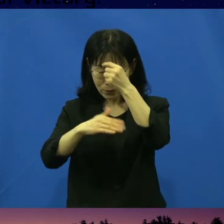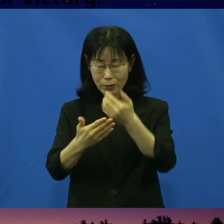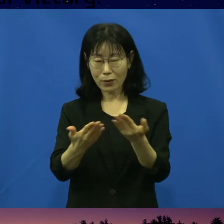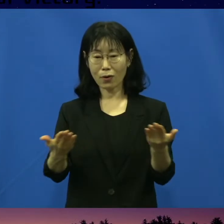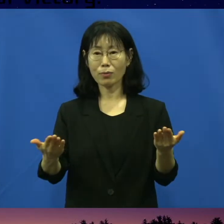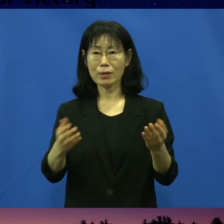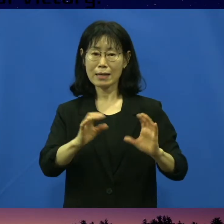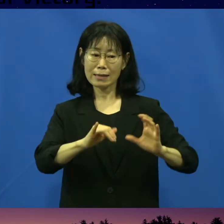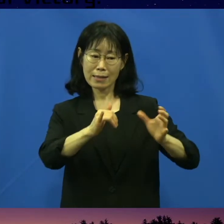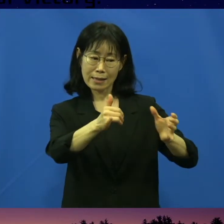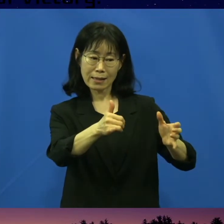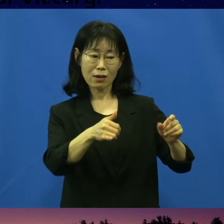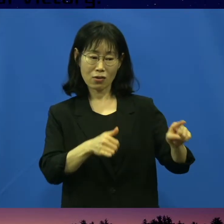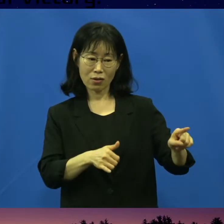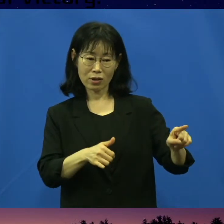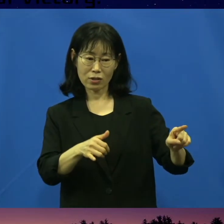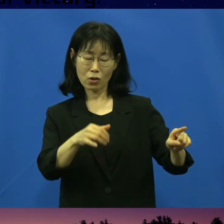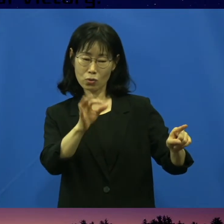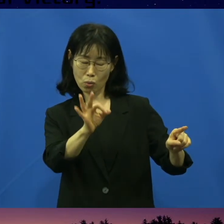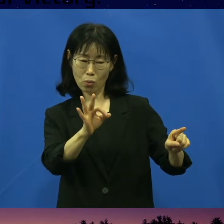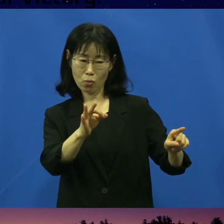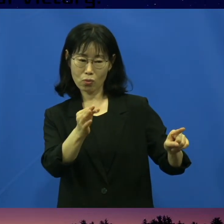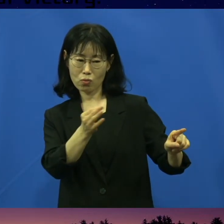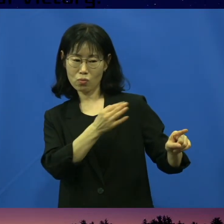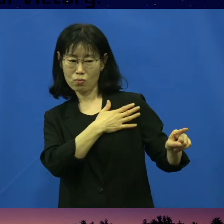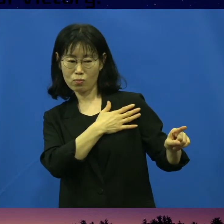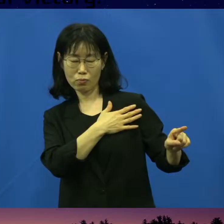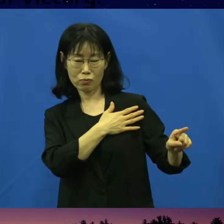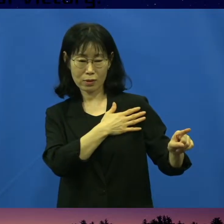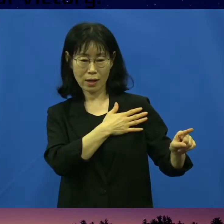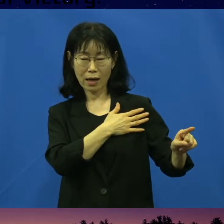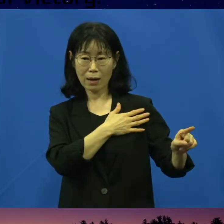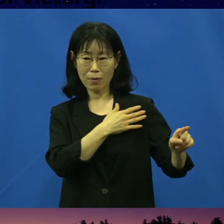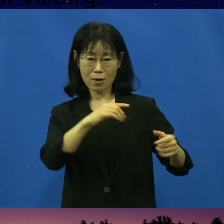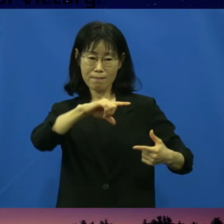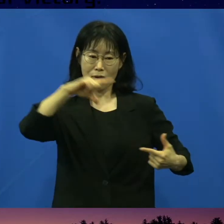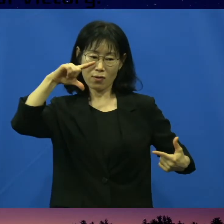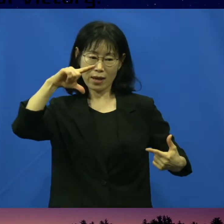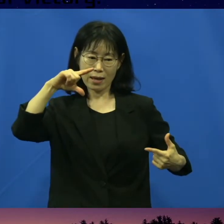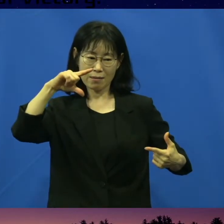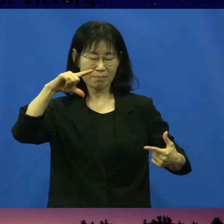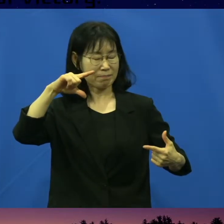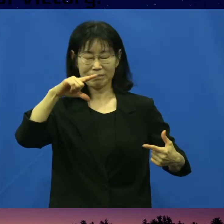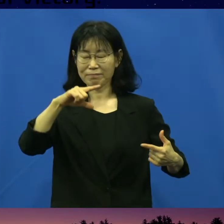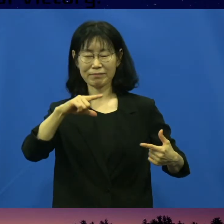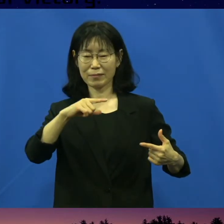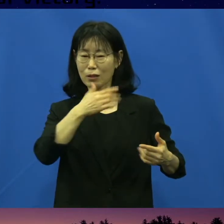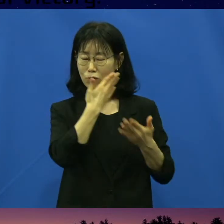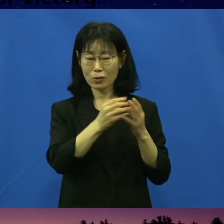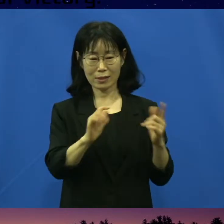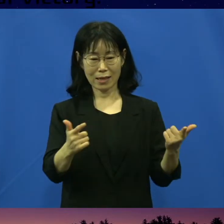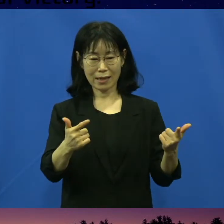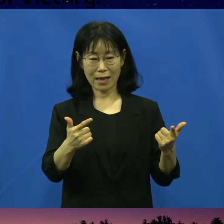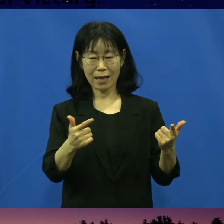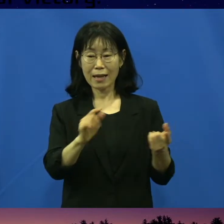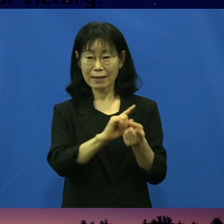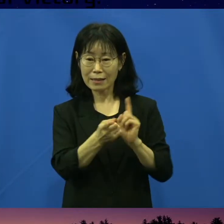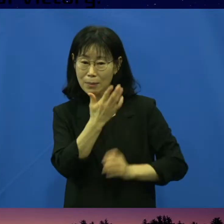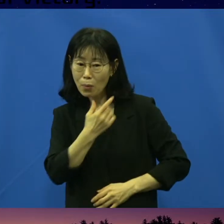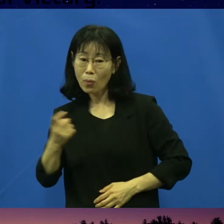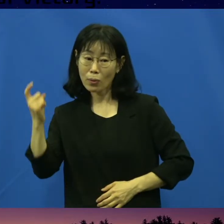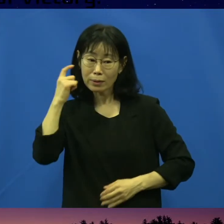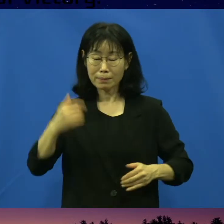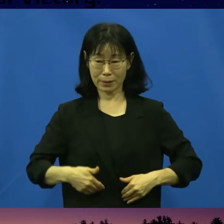필요한 것은 돈과 권력과 명예가 아니에요. 복음이 필요한 것입니다. 오늘 또 복음은 사람을